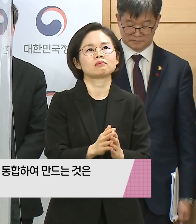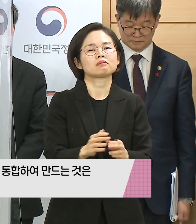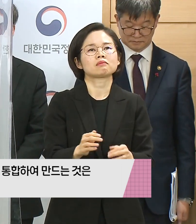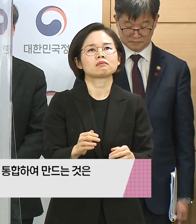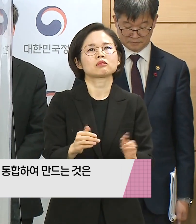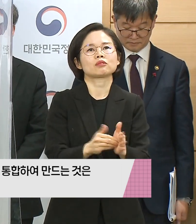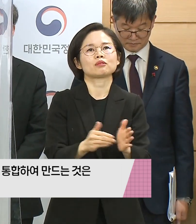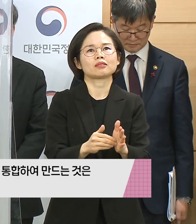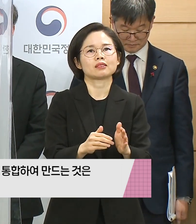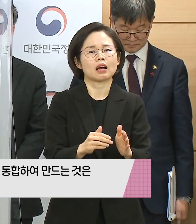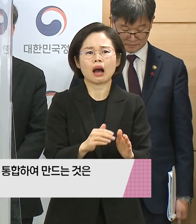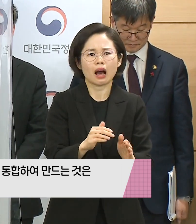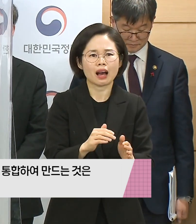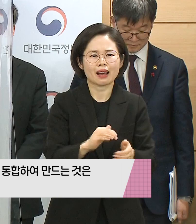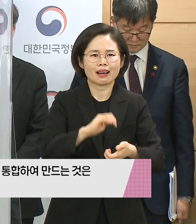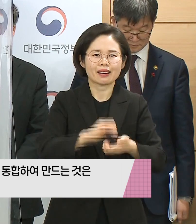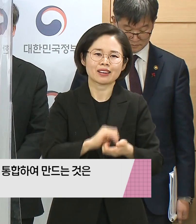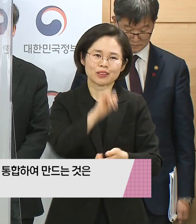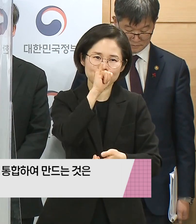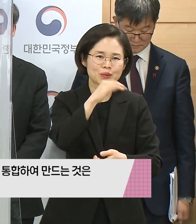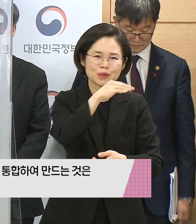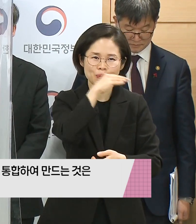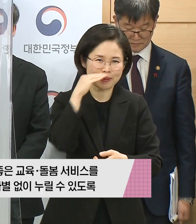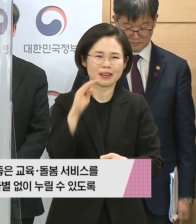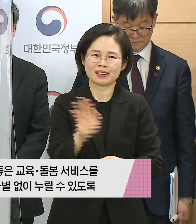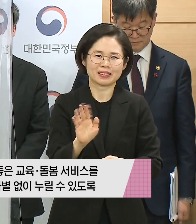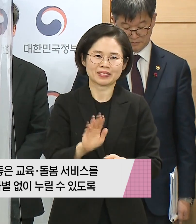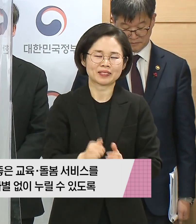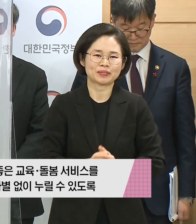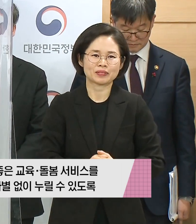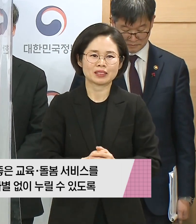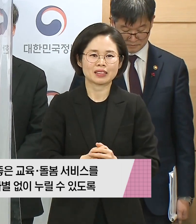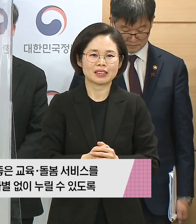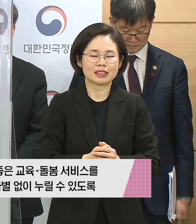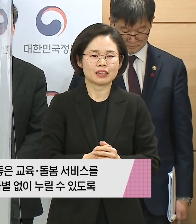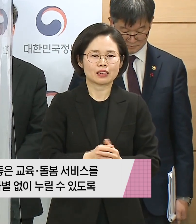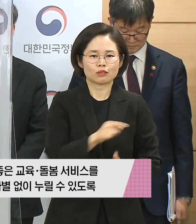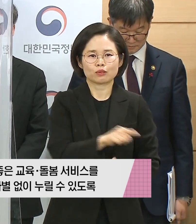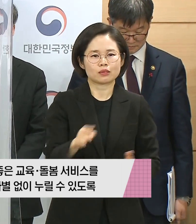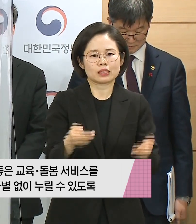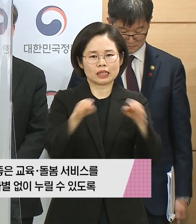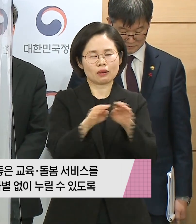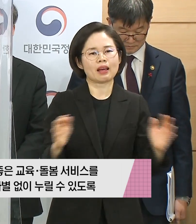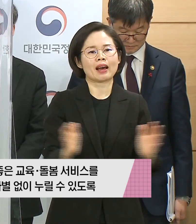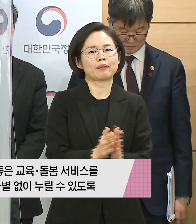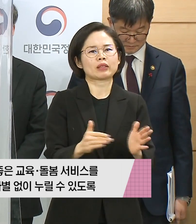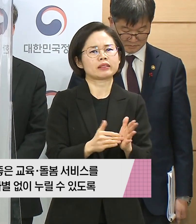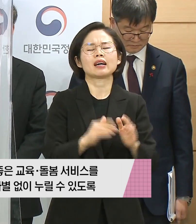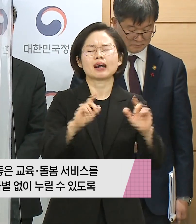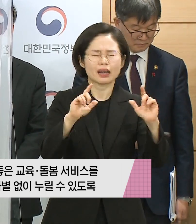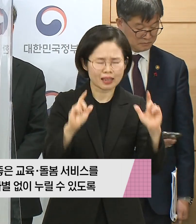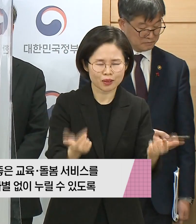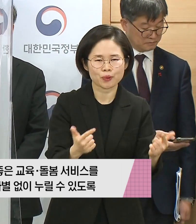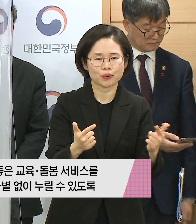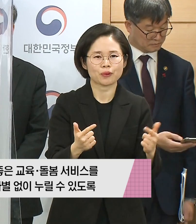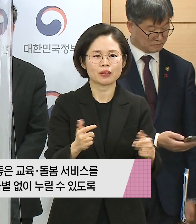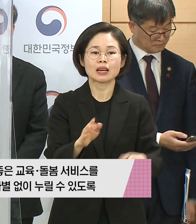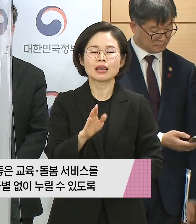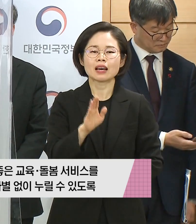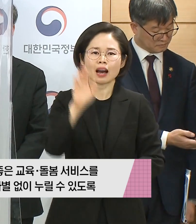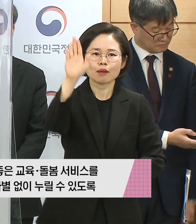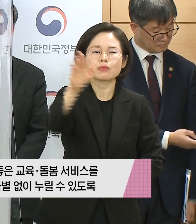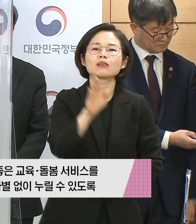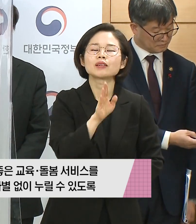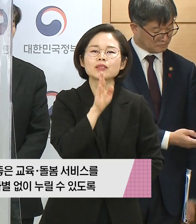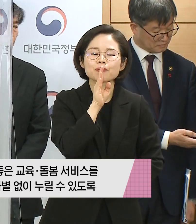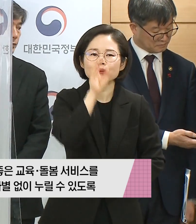것은 한계가 있고 바람직하지도 않습니다. 통합 그 자체의 목표를 두기보다는 정말 좋은